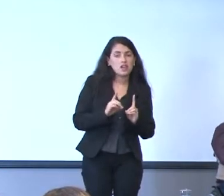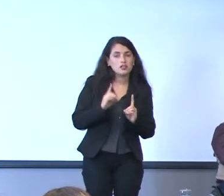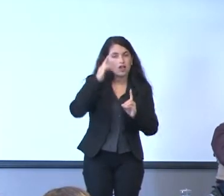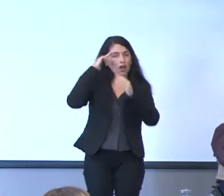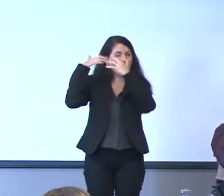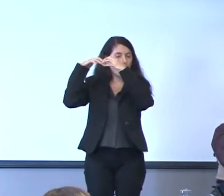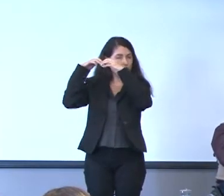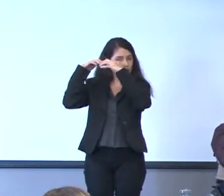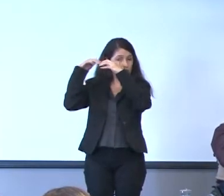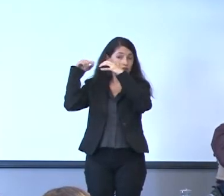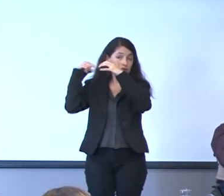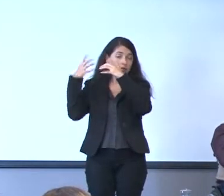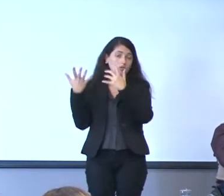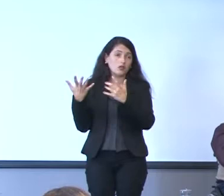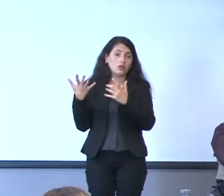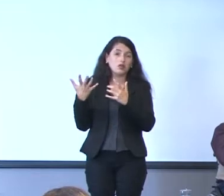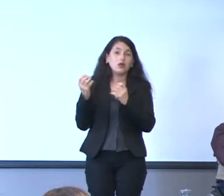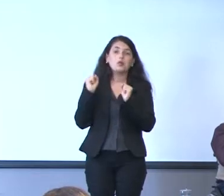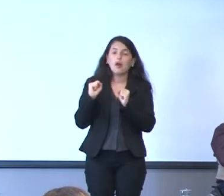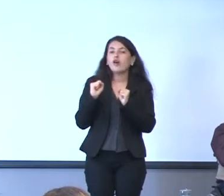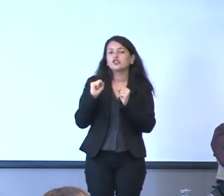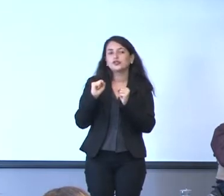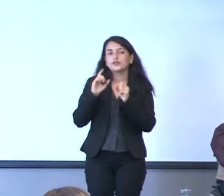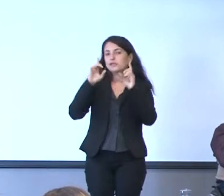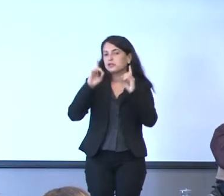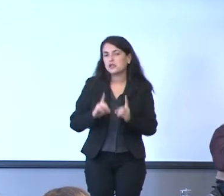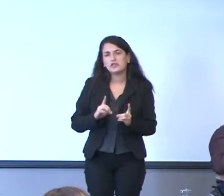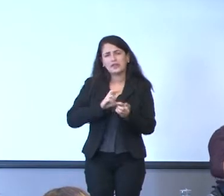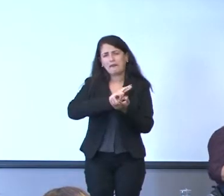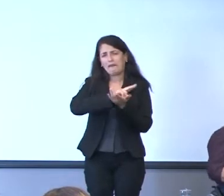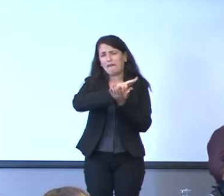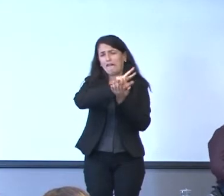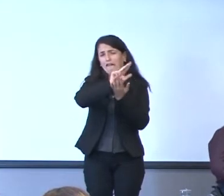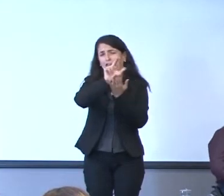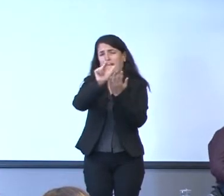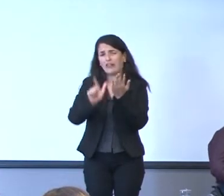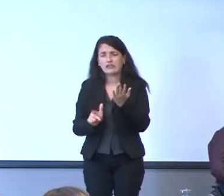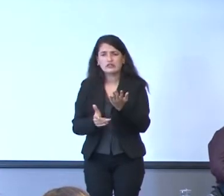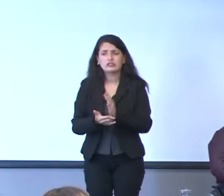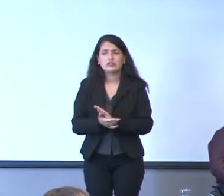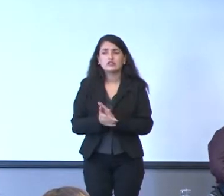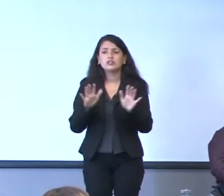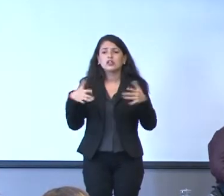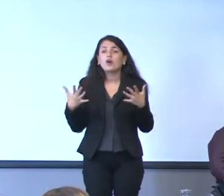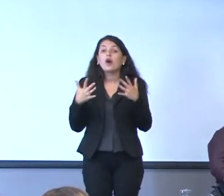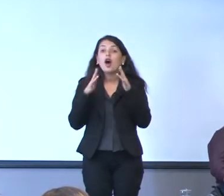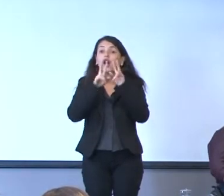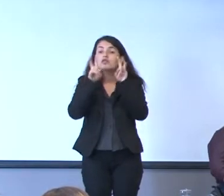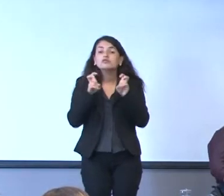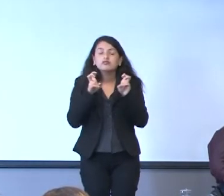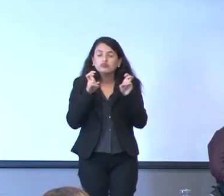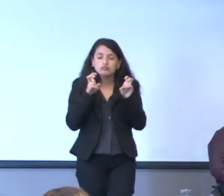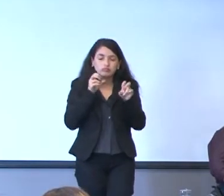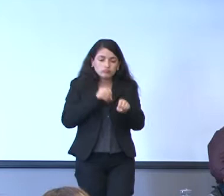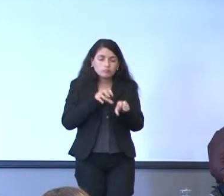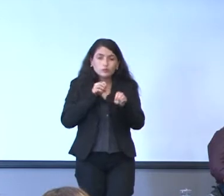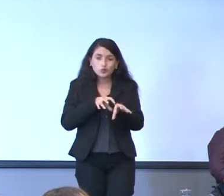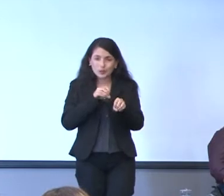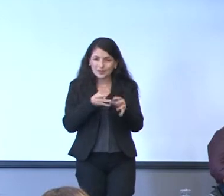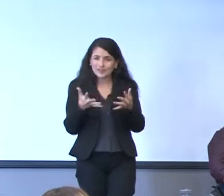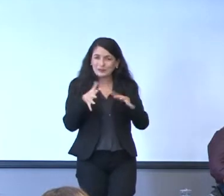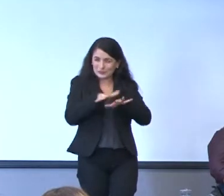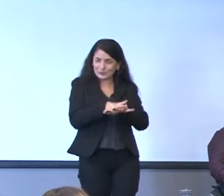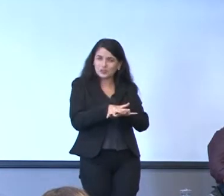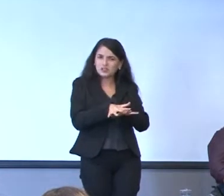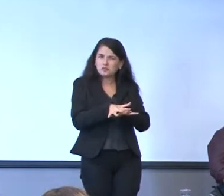cognitiva, a amplitude é vastíssima, né? E aí a gente fala em educação